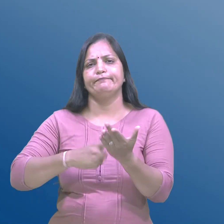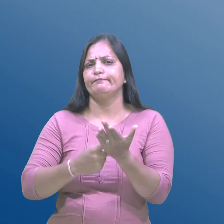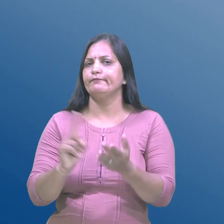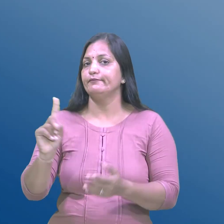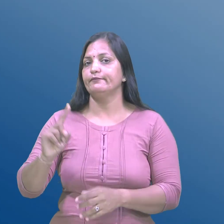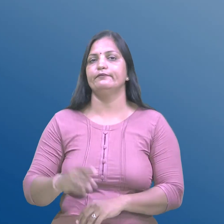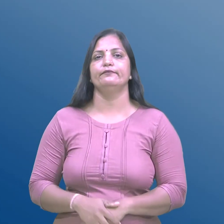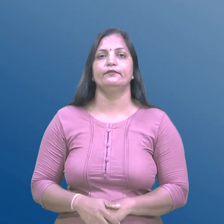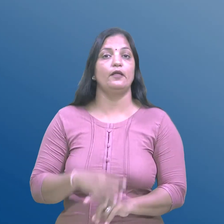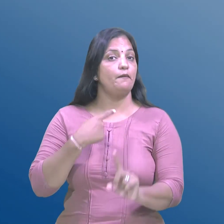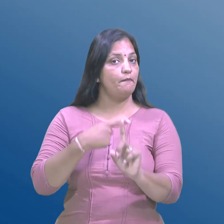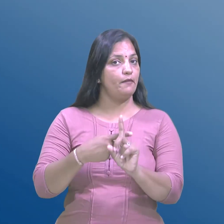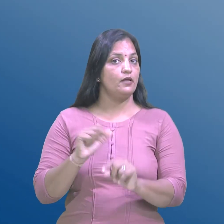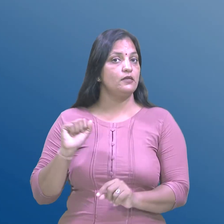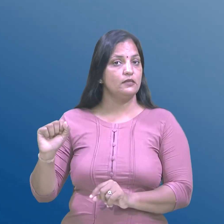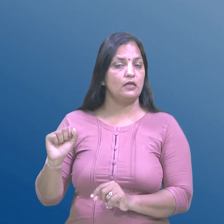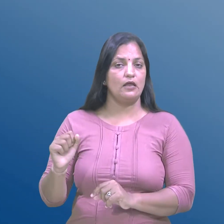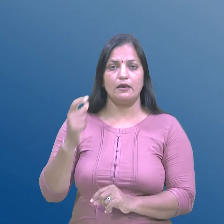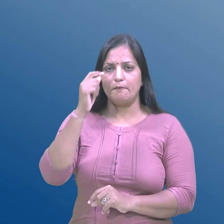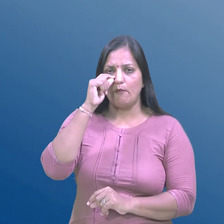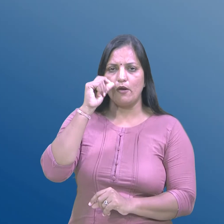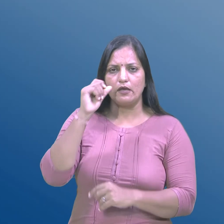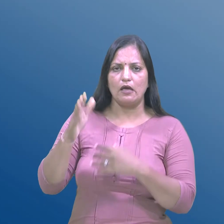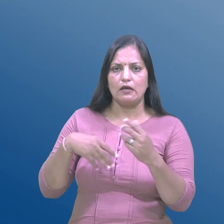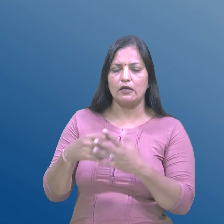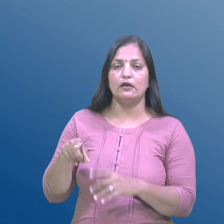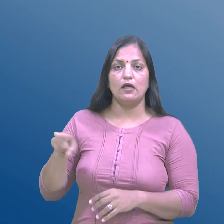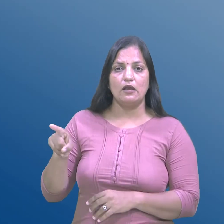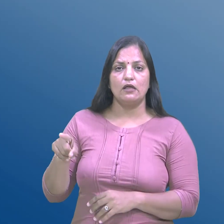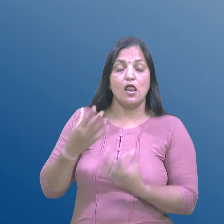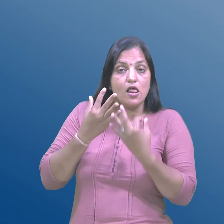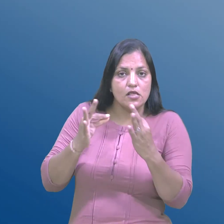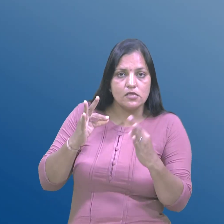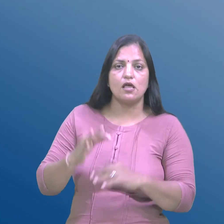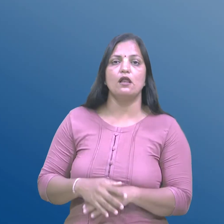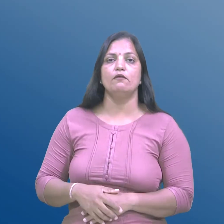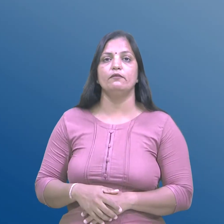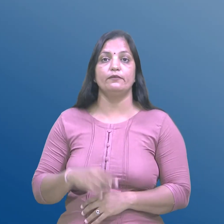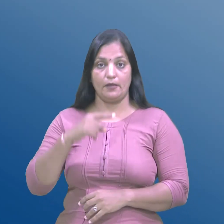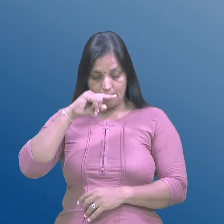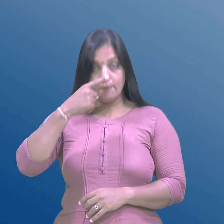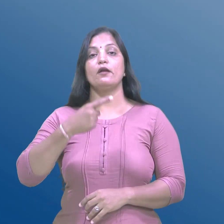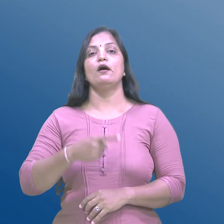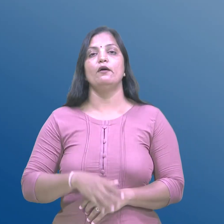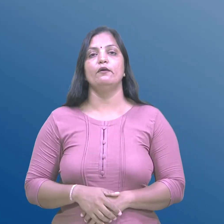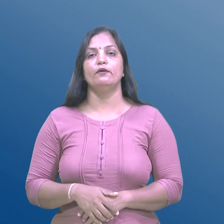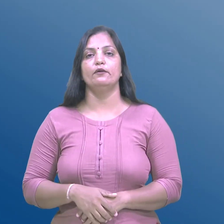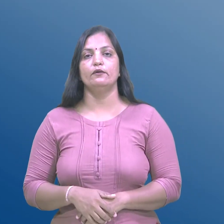અને તેની કે તેણીની સ્વાયત્તતા, ગૌરવ અને નિજતાનો